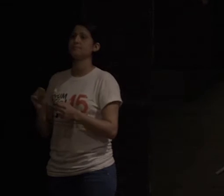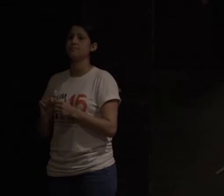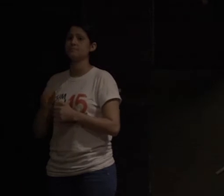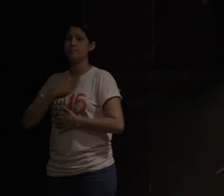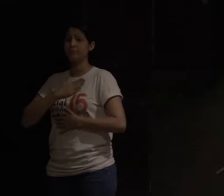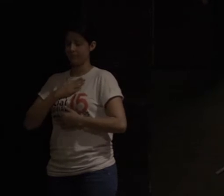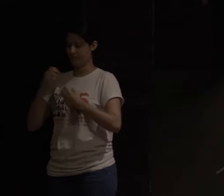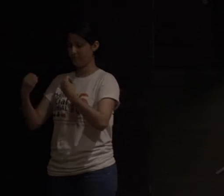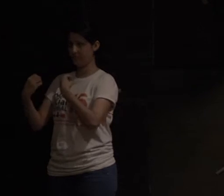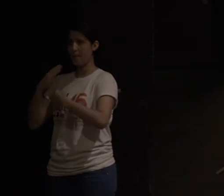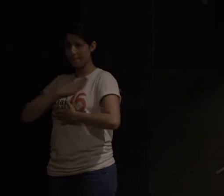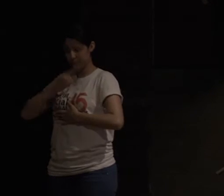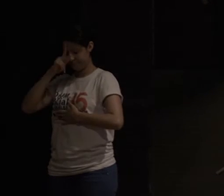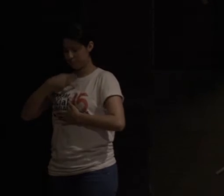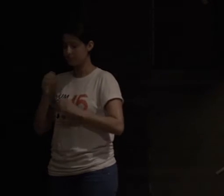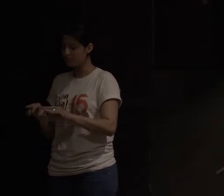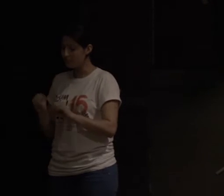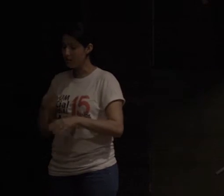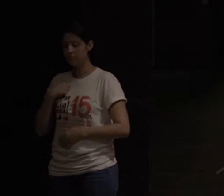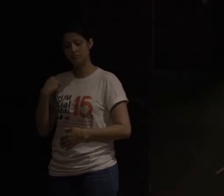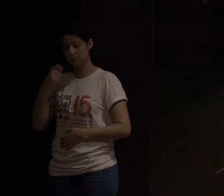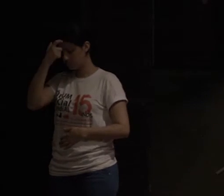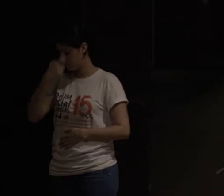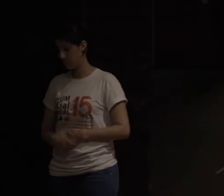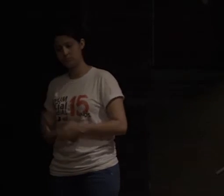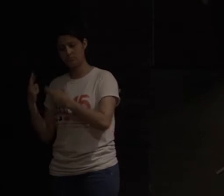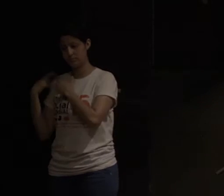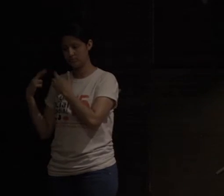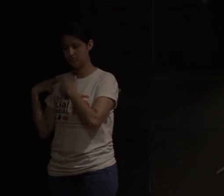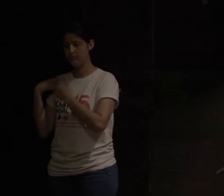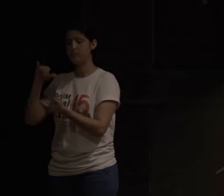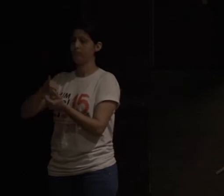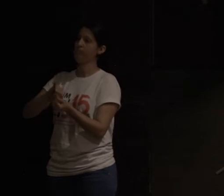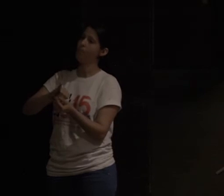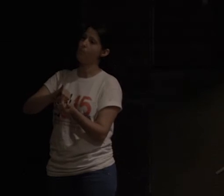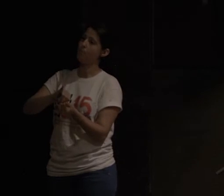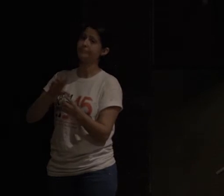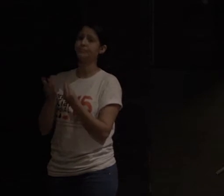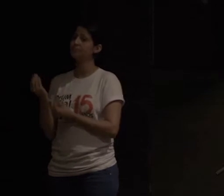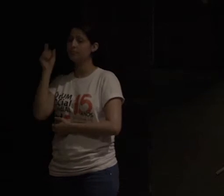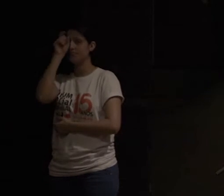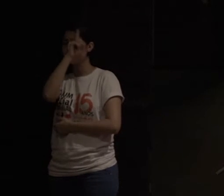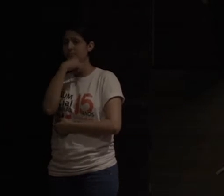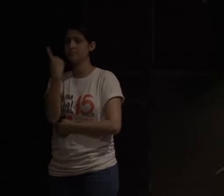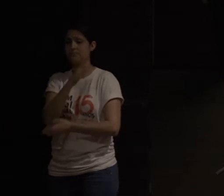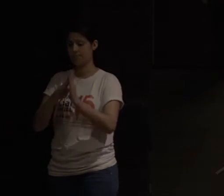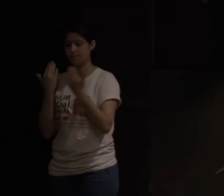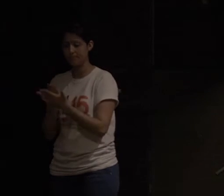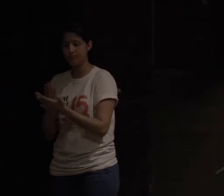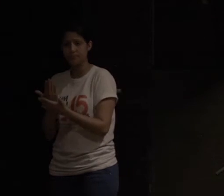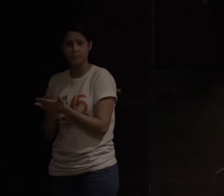educação, tenho que ter e assumir uma atitude anticapitalista. E é muito difícil nas nossas escolas, nas